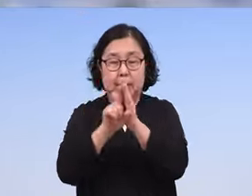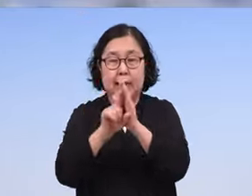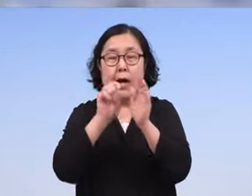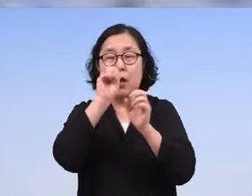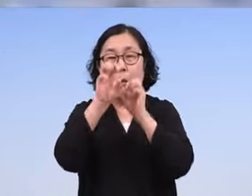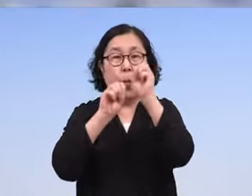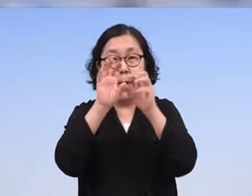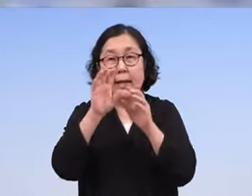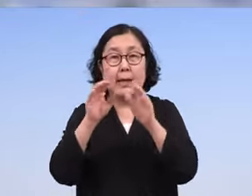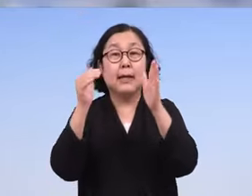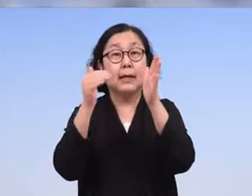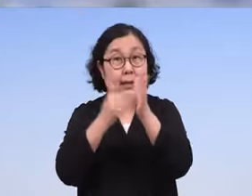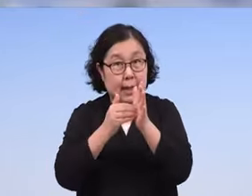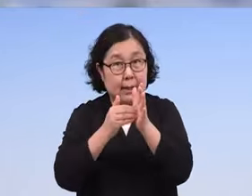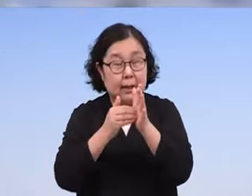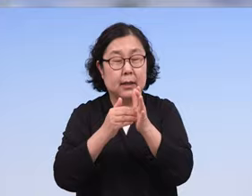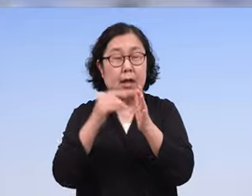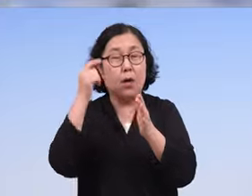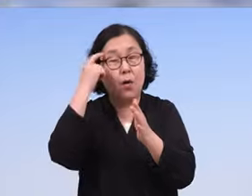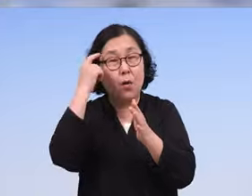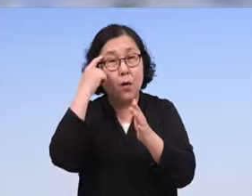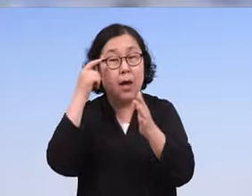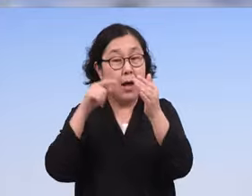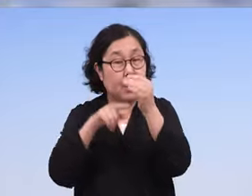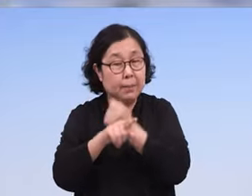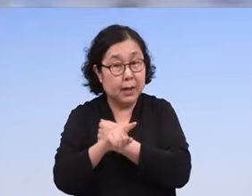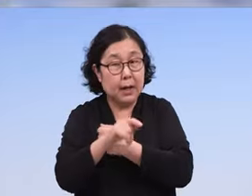신앙 고백이 마무리된다는 게 왜 의미가 있습니까?